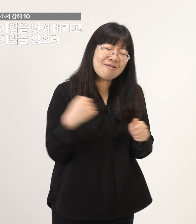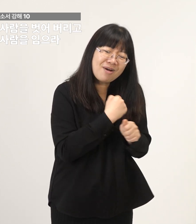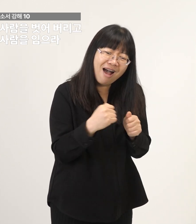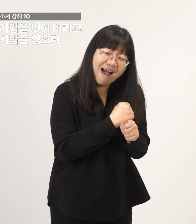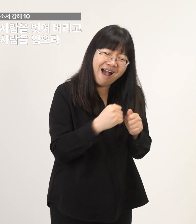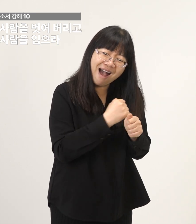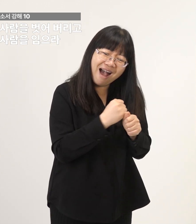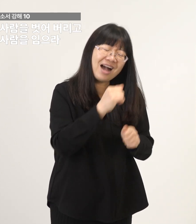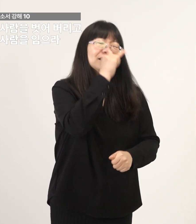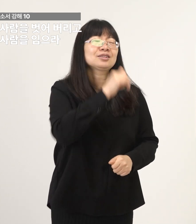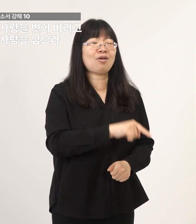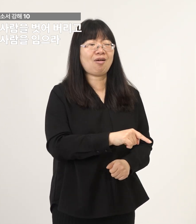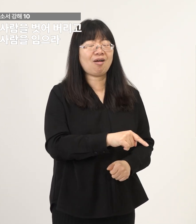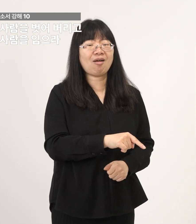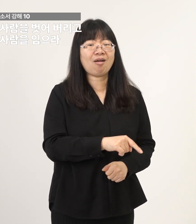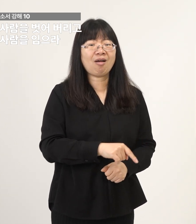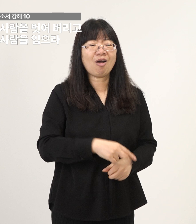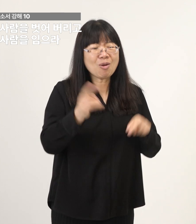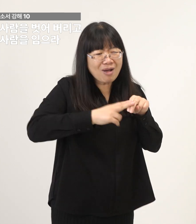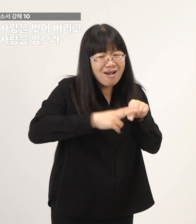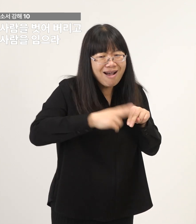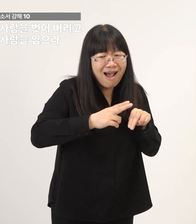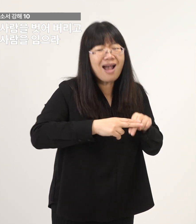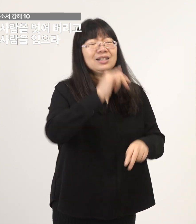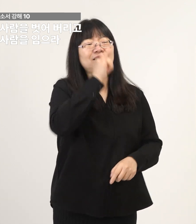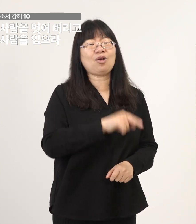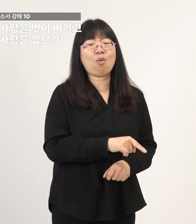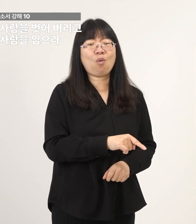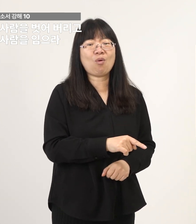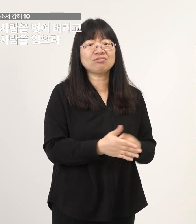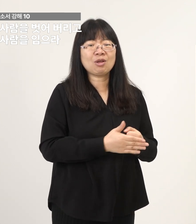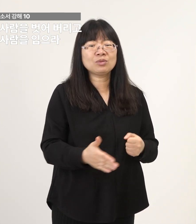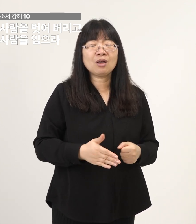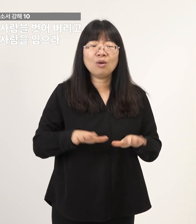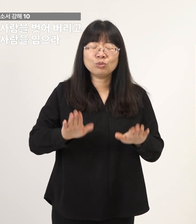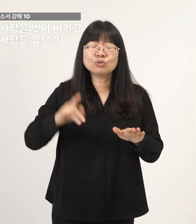그냥 지나갈까 막 불안할 정도로.